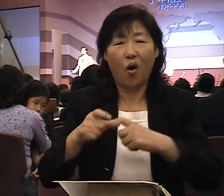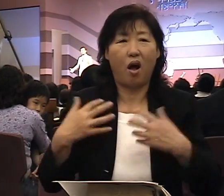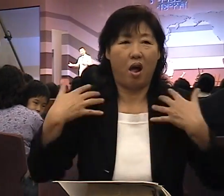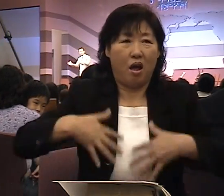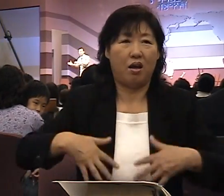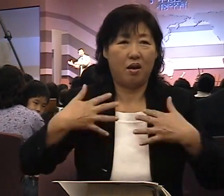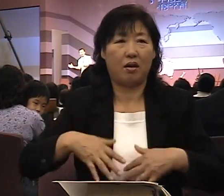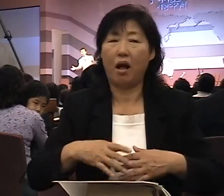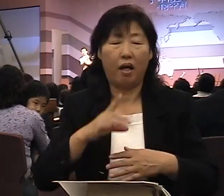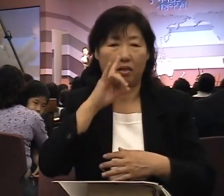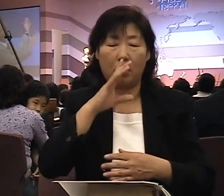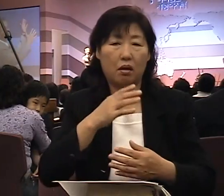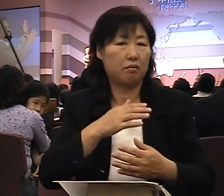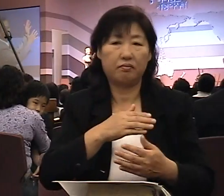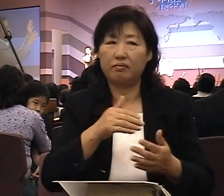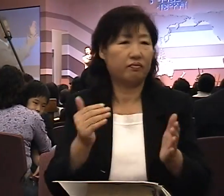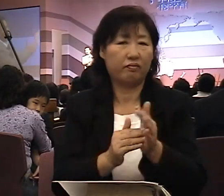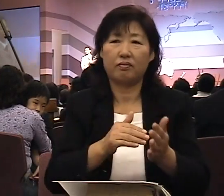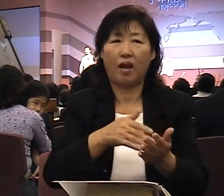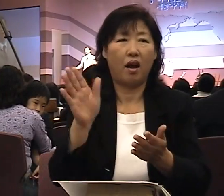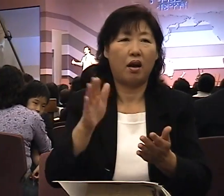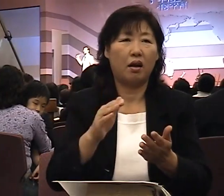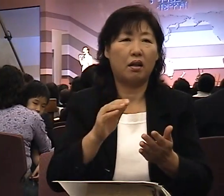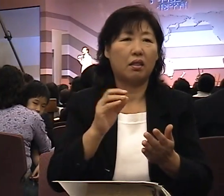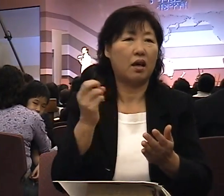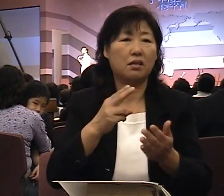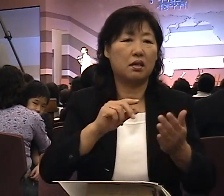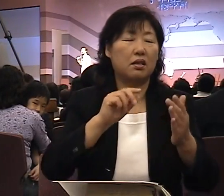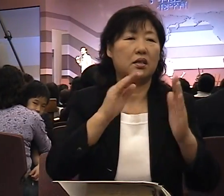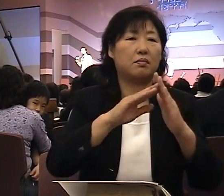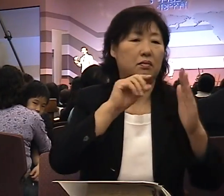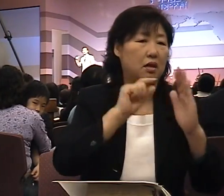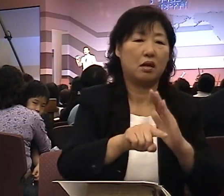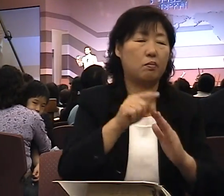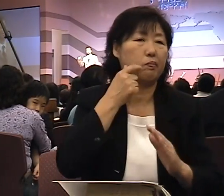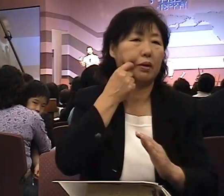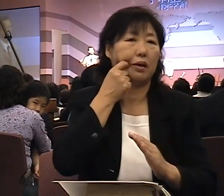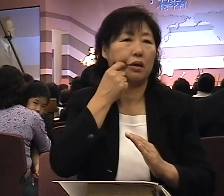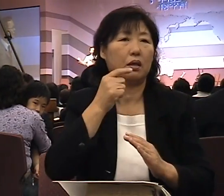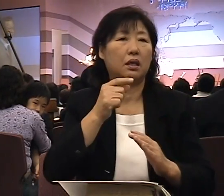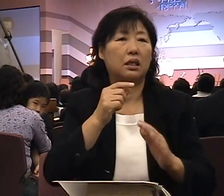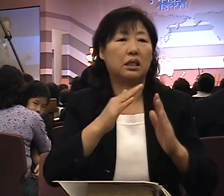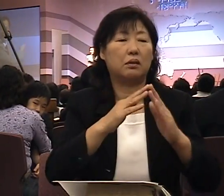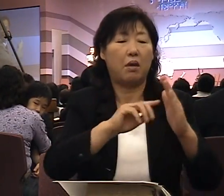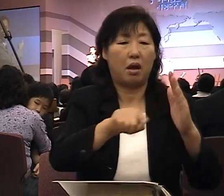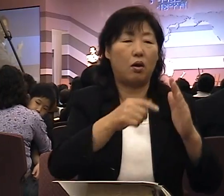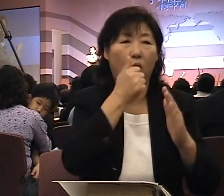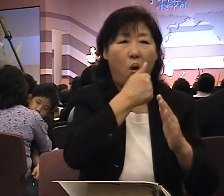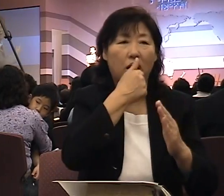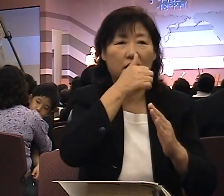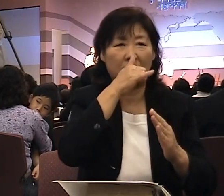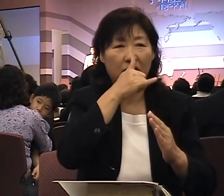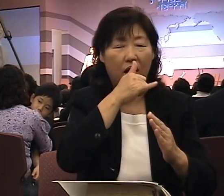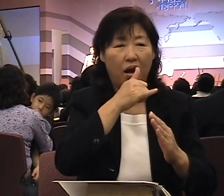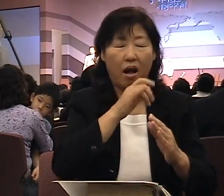속옷에서 나왔으면 됐어. 나가야. 다시 들어가시. 내 안에 지금 고양이가 있습니다.